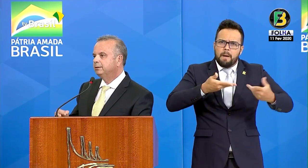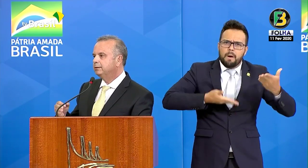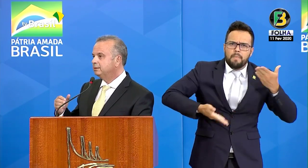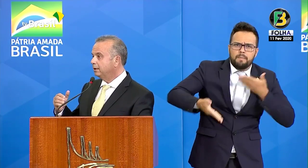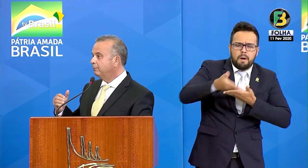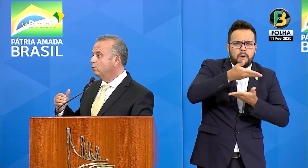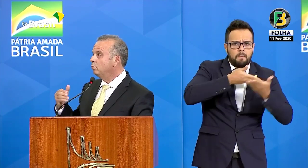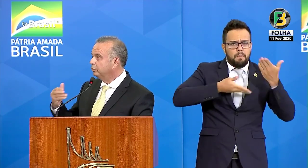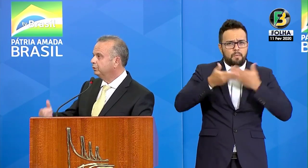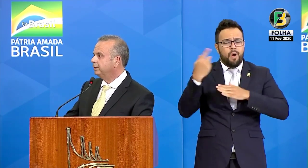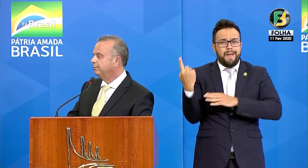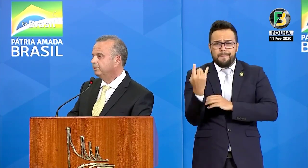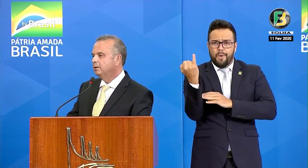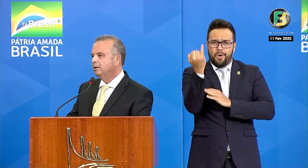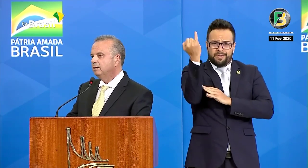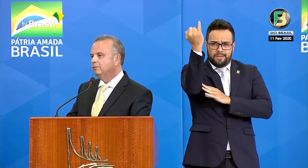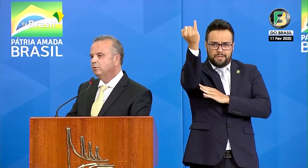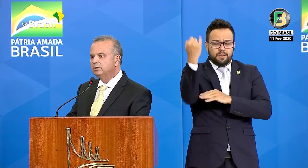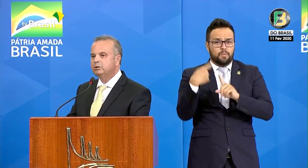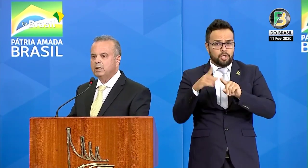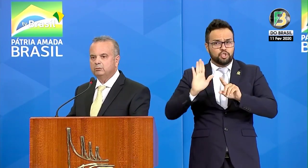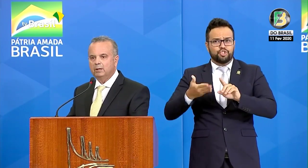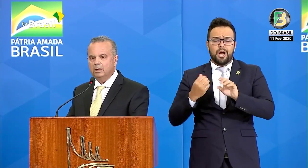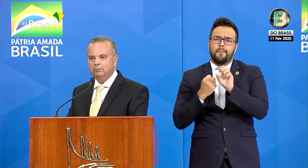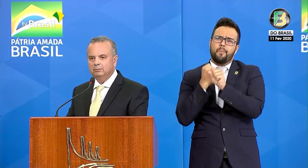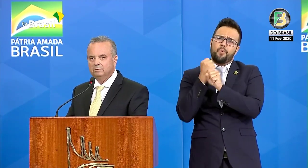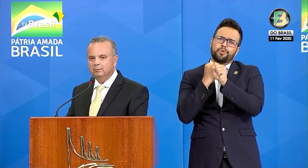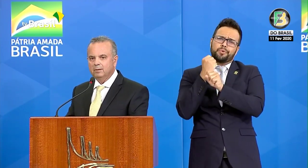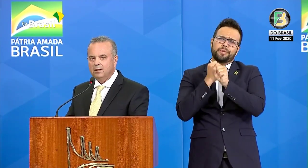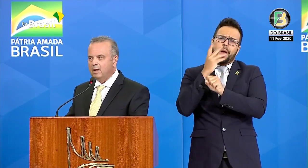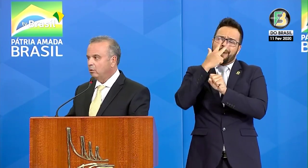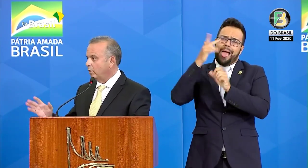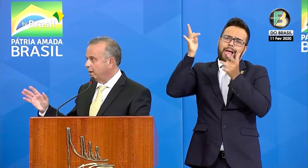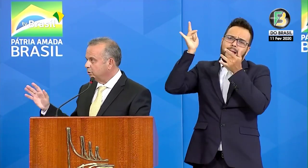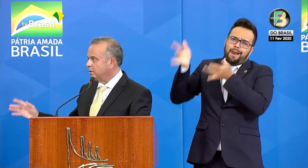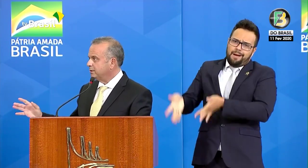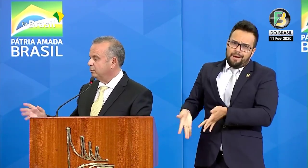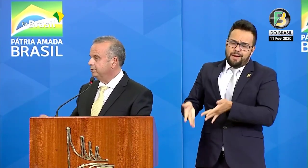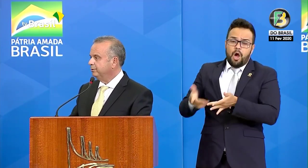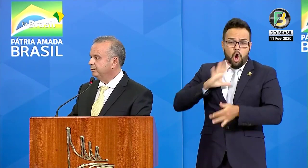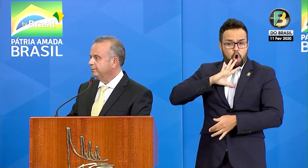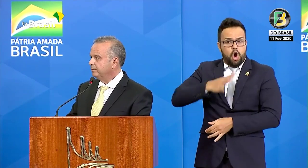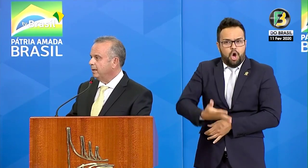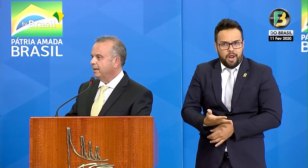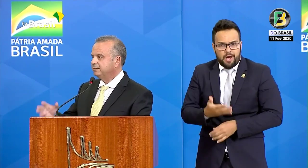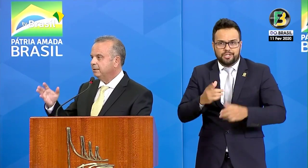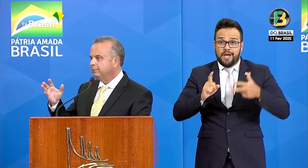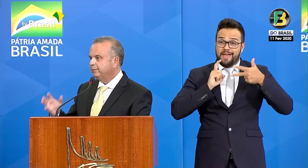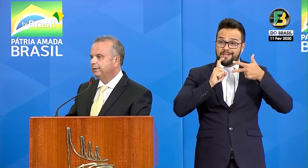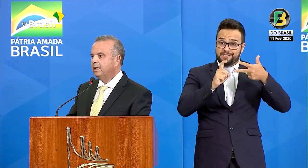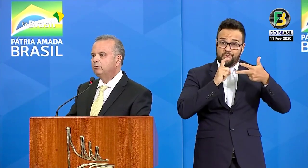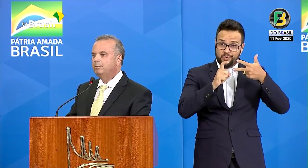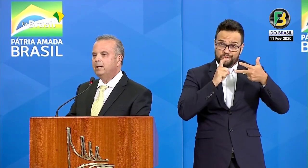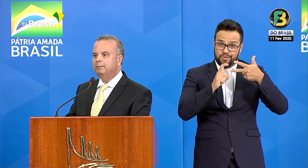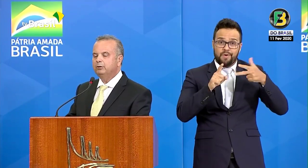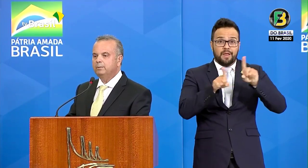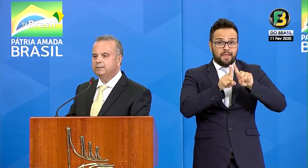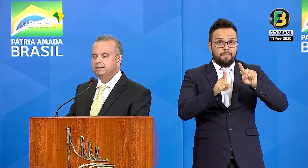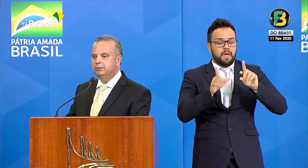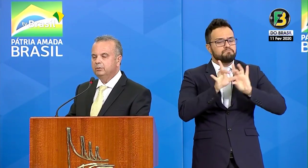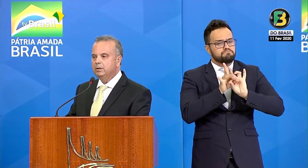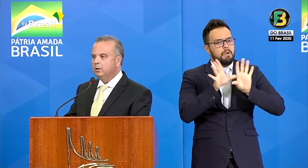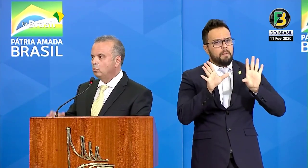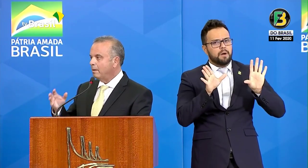extraordinariamente importantes e que por muito tempo foram deixados de lado. A coragem do Executivo, a receptividade do